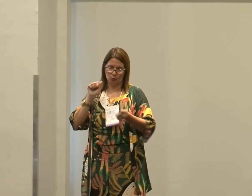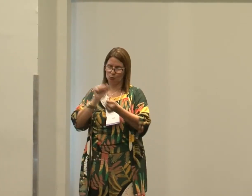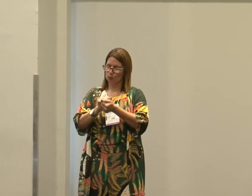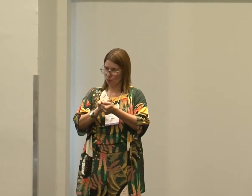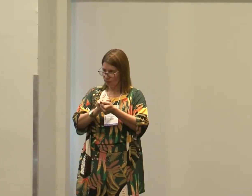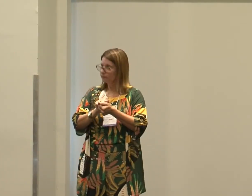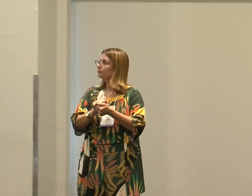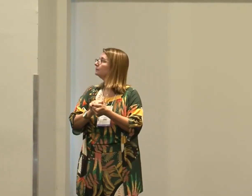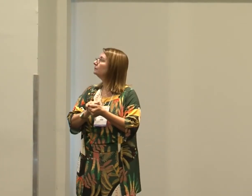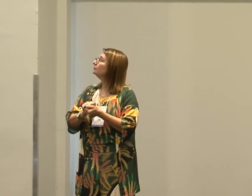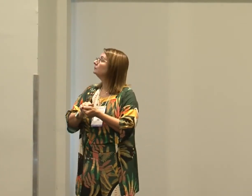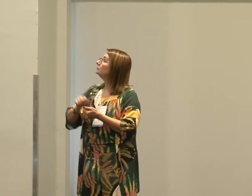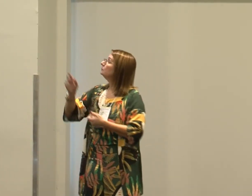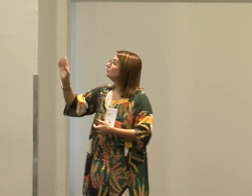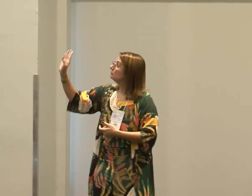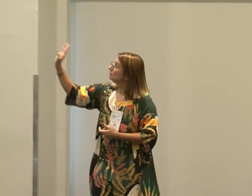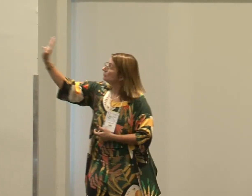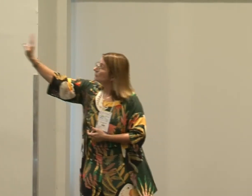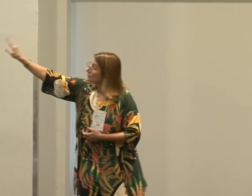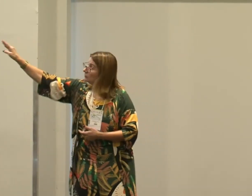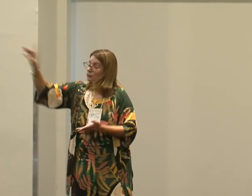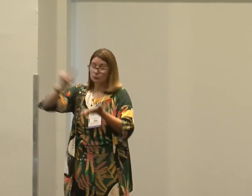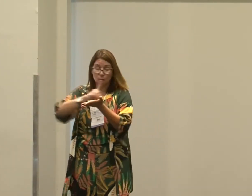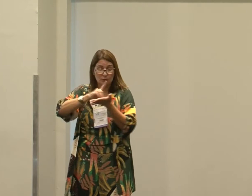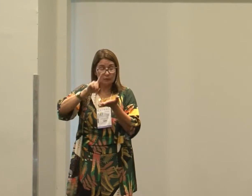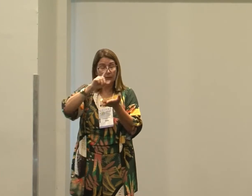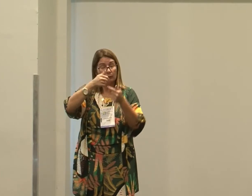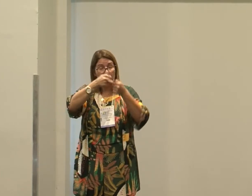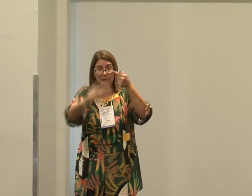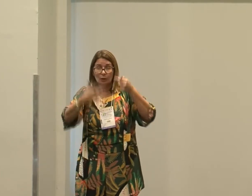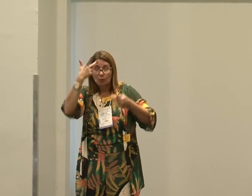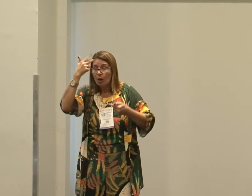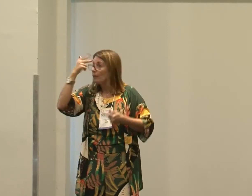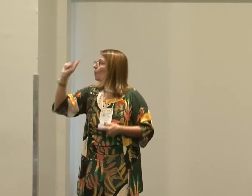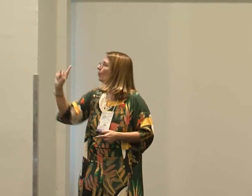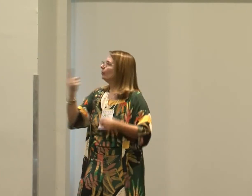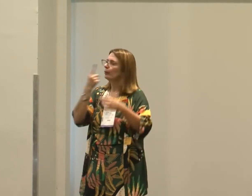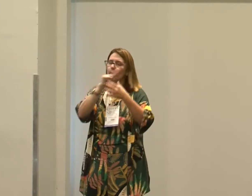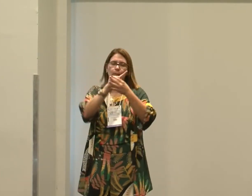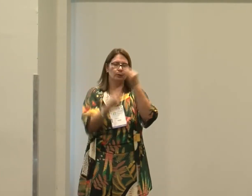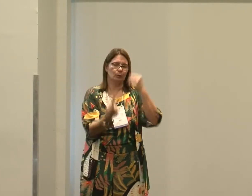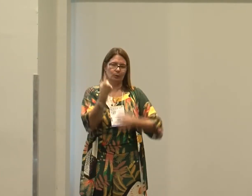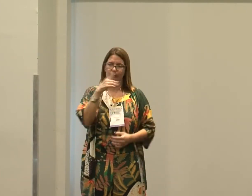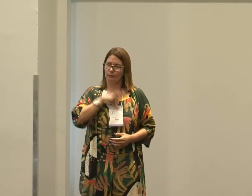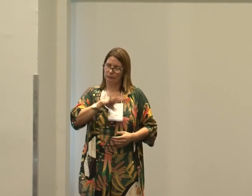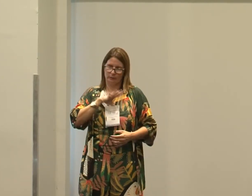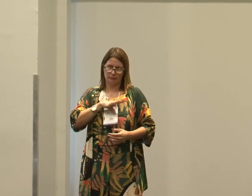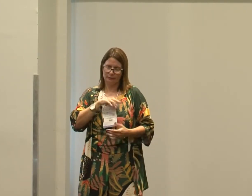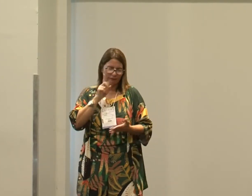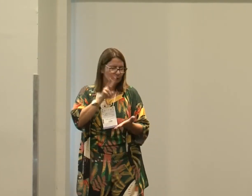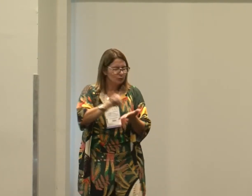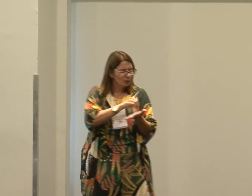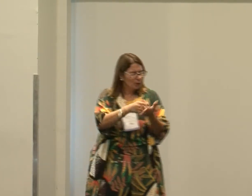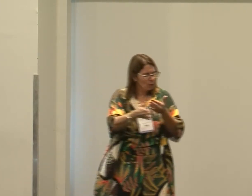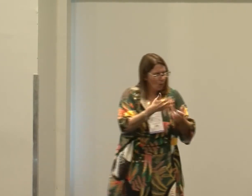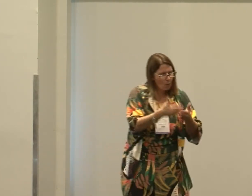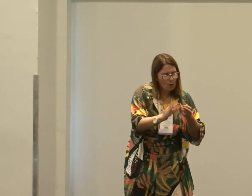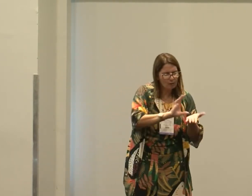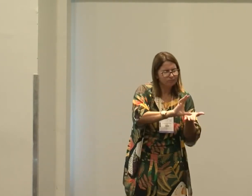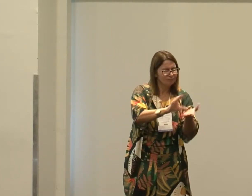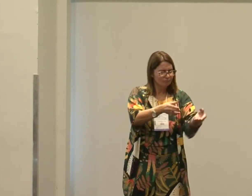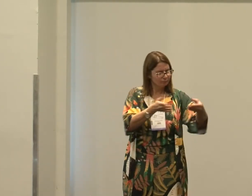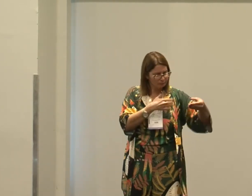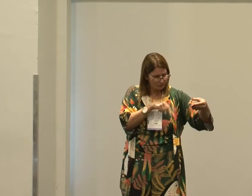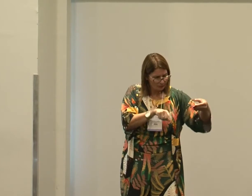E tem que ser bilíngue. Libras e português juntos. Do lado de lá, no glossário comum, é monolíngue, é só